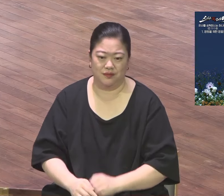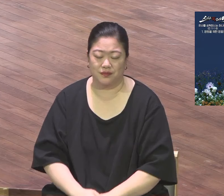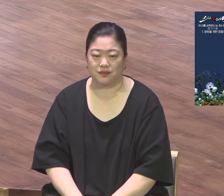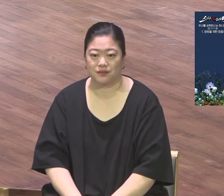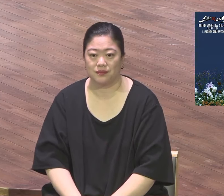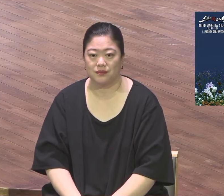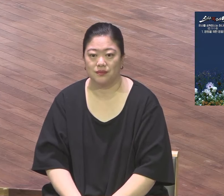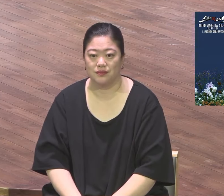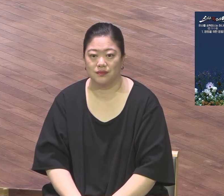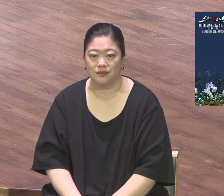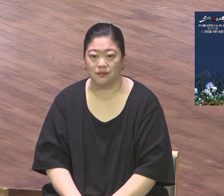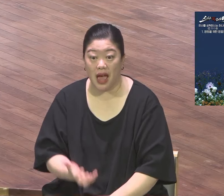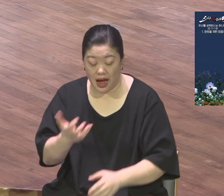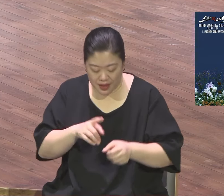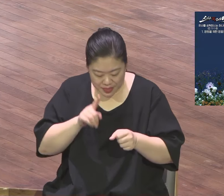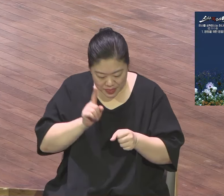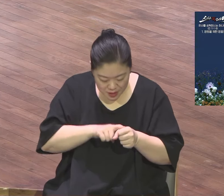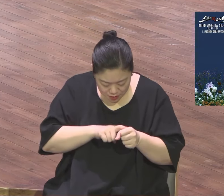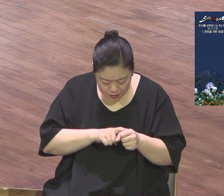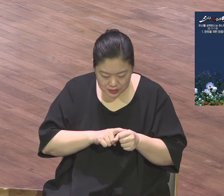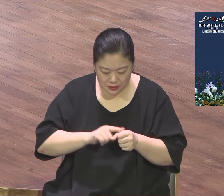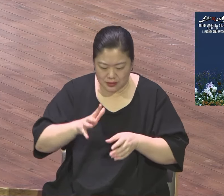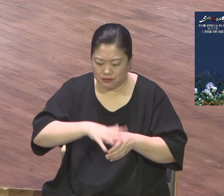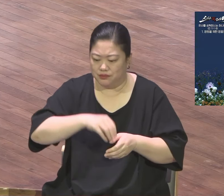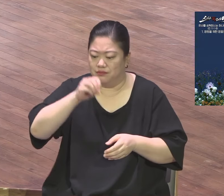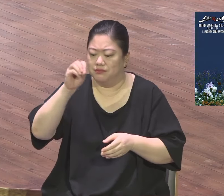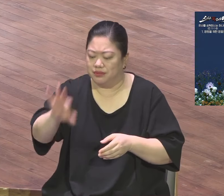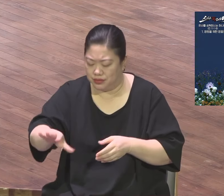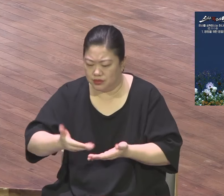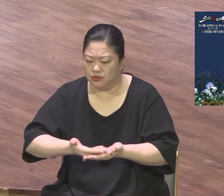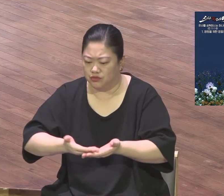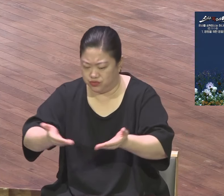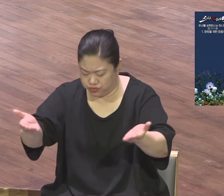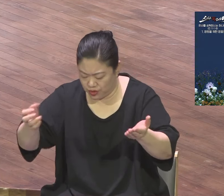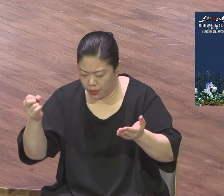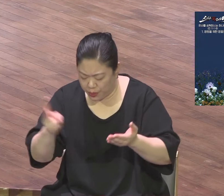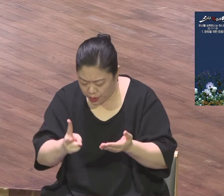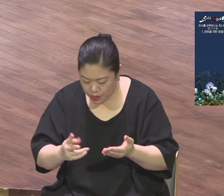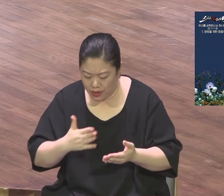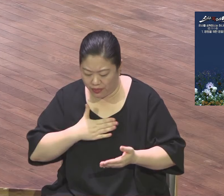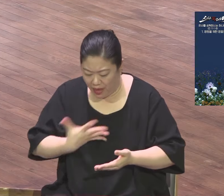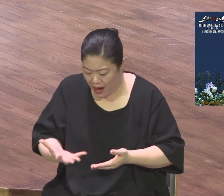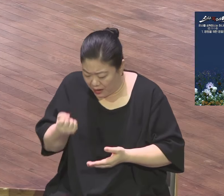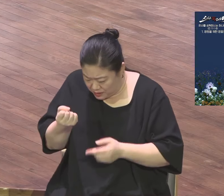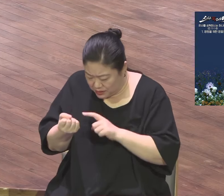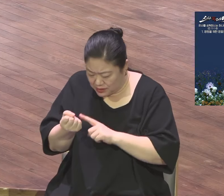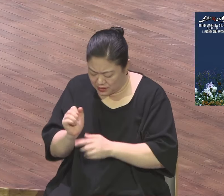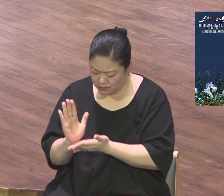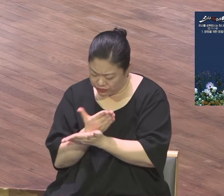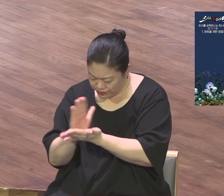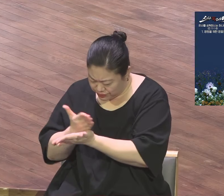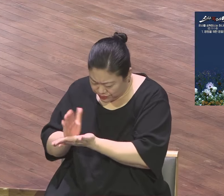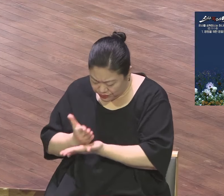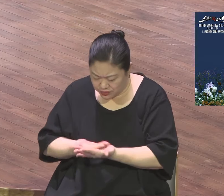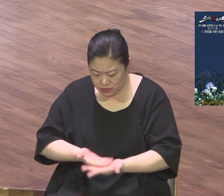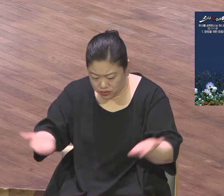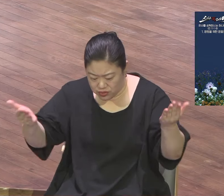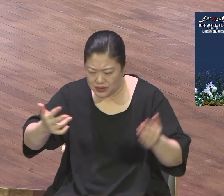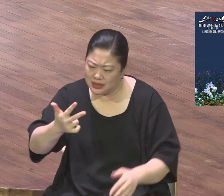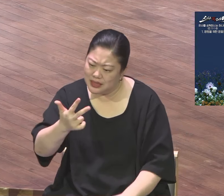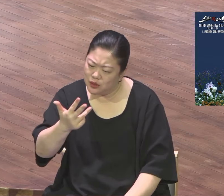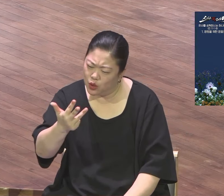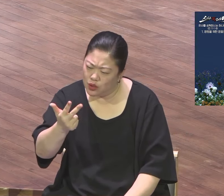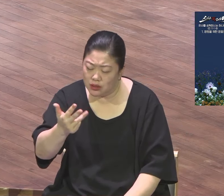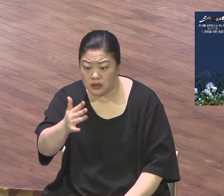8개에게 나누어 줄지어다 그렇게 말씀하고 있습니다. 이거는요 특정한 수를 의미하는 것이 아니고 될 수 있는 대로 많은 사람 도우라 그